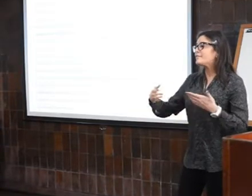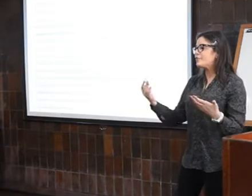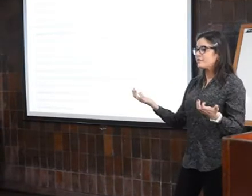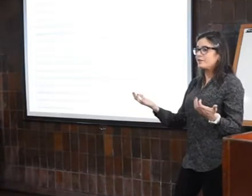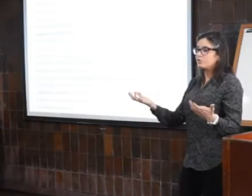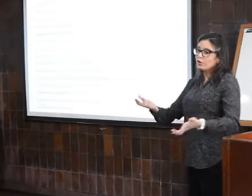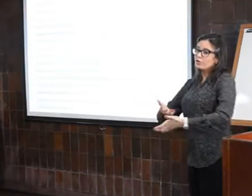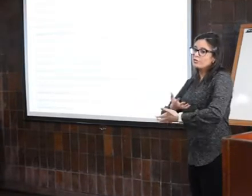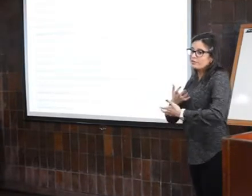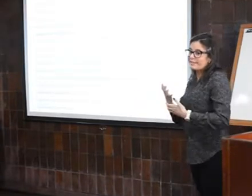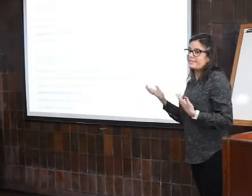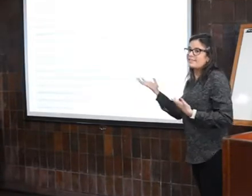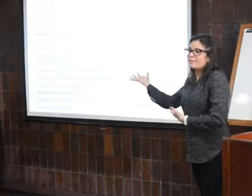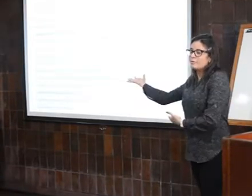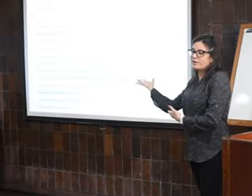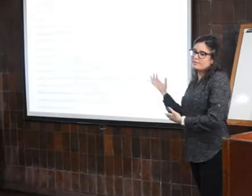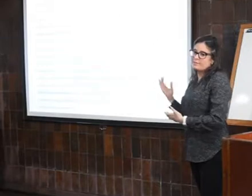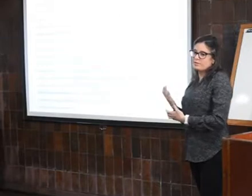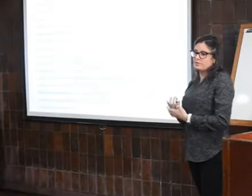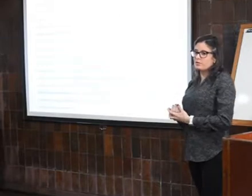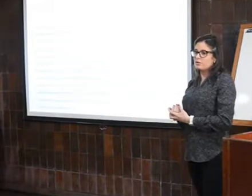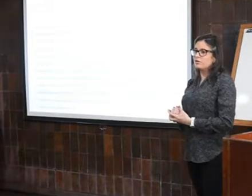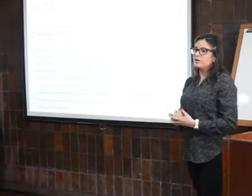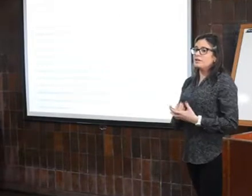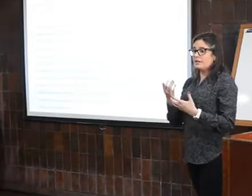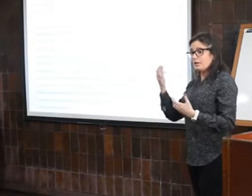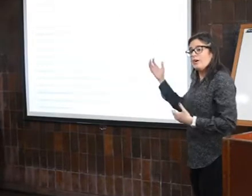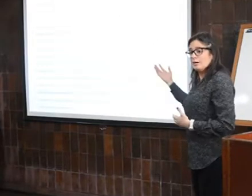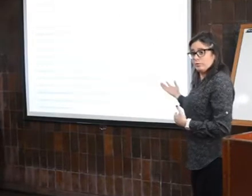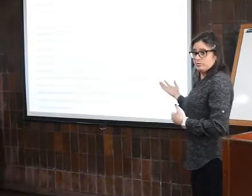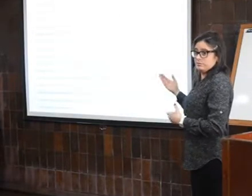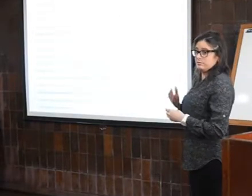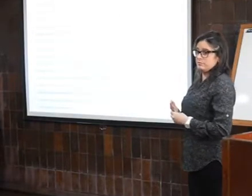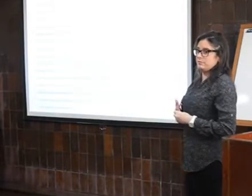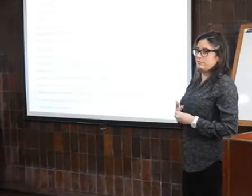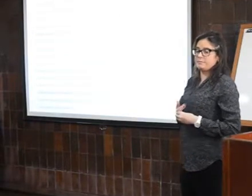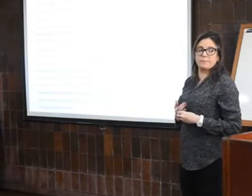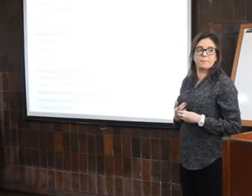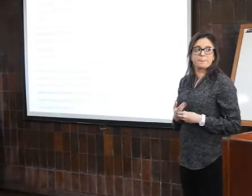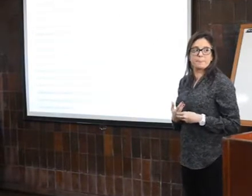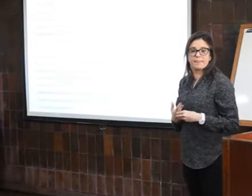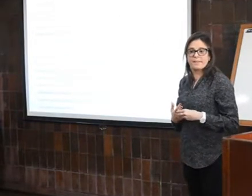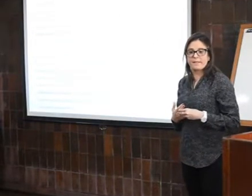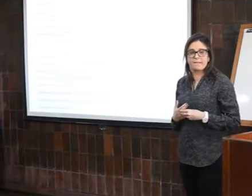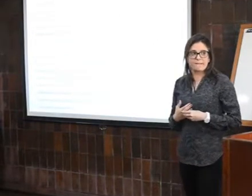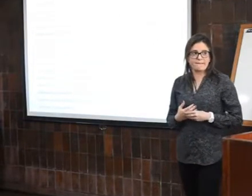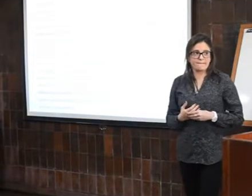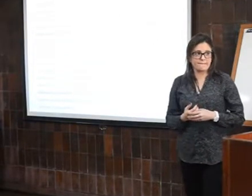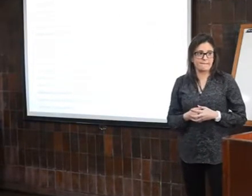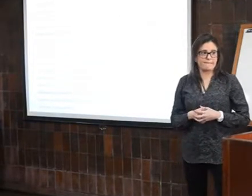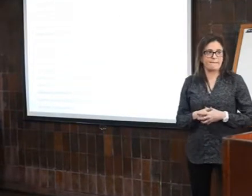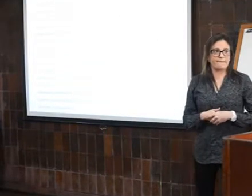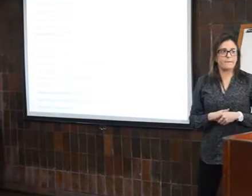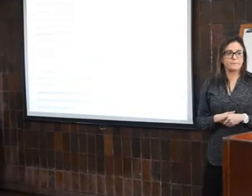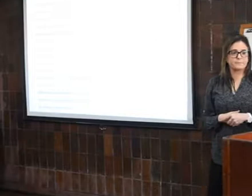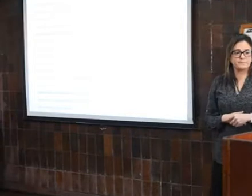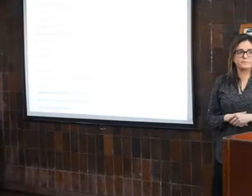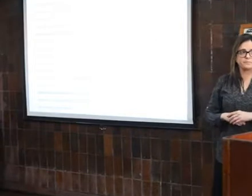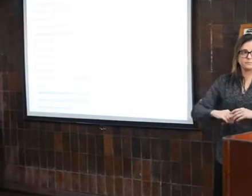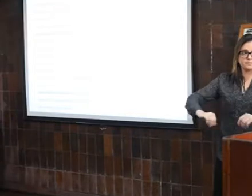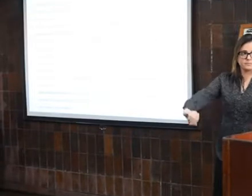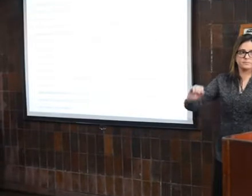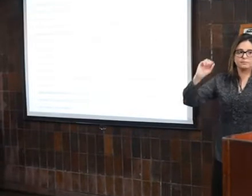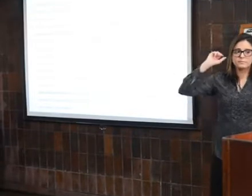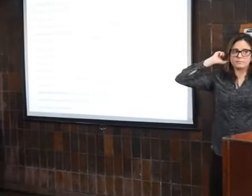obligación de que todos entendamos por qué estamos haciendo esto y que lo hagamos todas las personas que trabajan en comercial se acceden a la